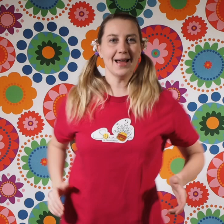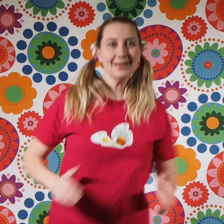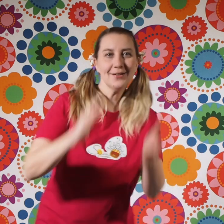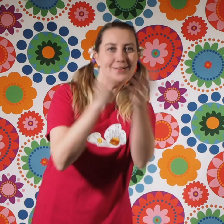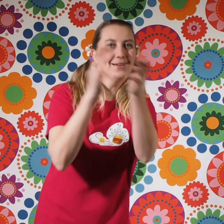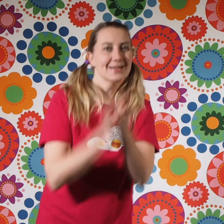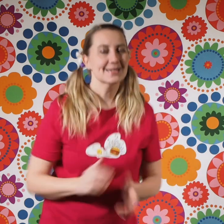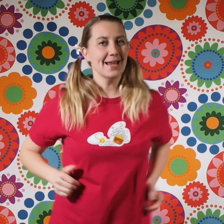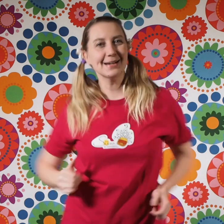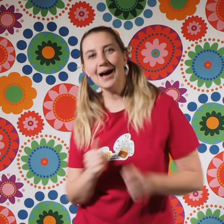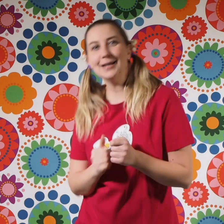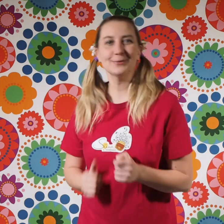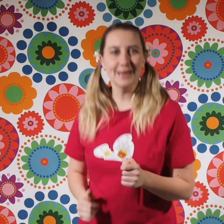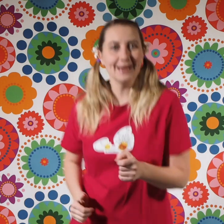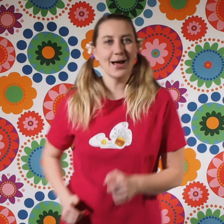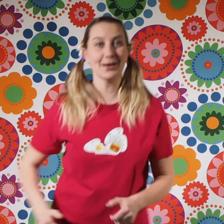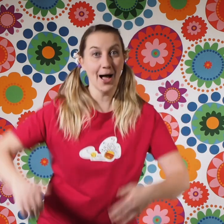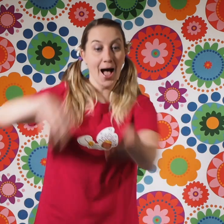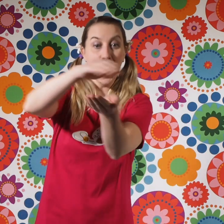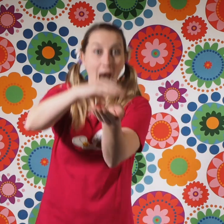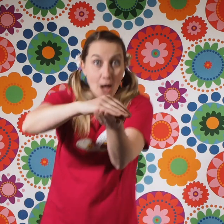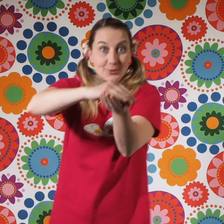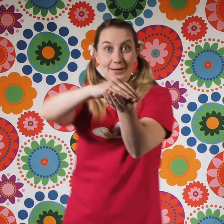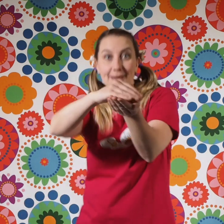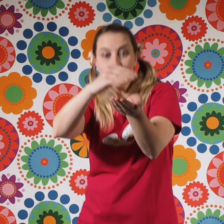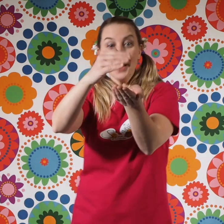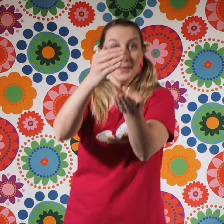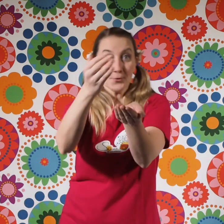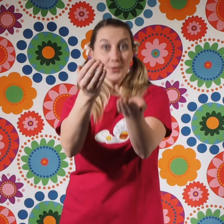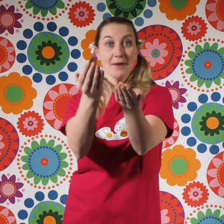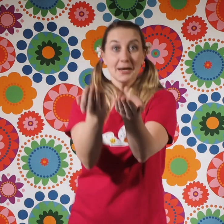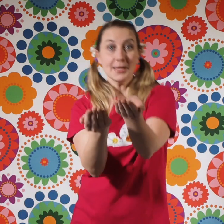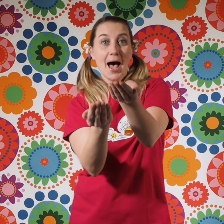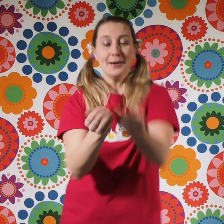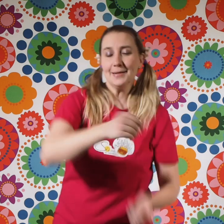radio, seikkailut näin alkaa. Taika, radio, kun avataan, niin